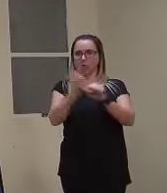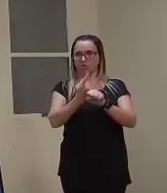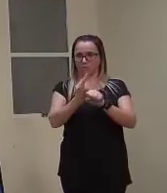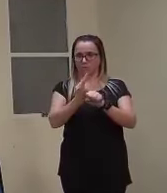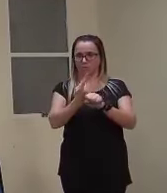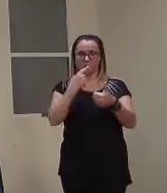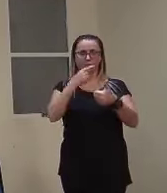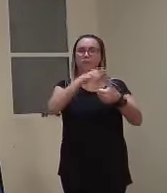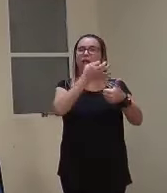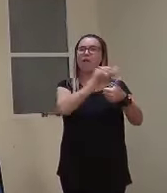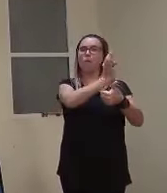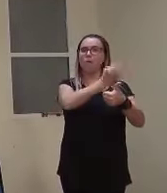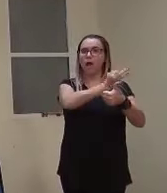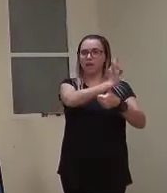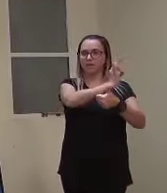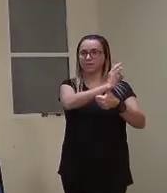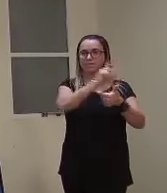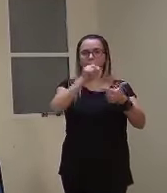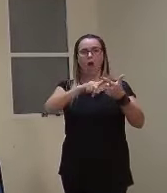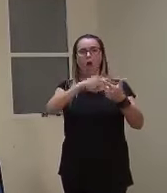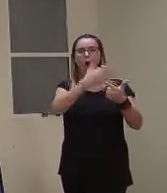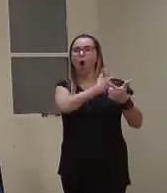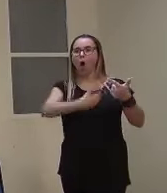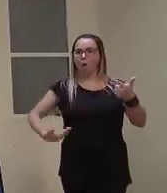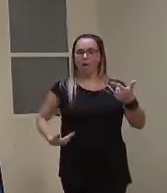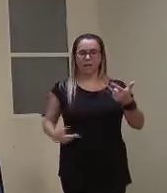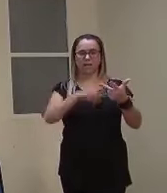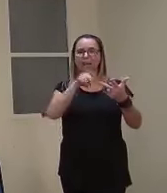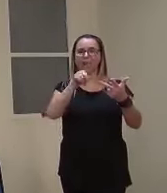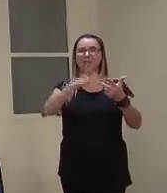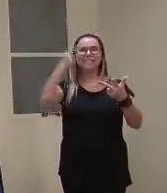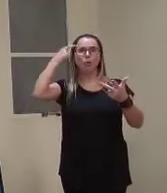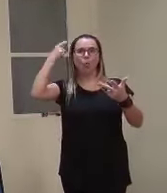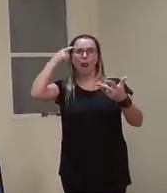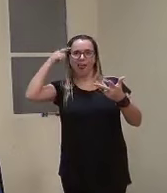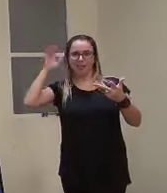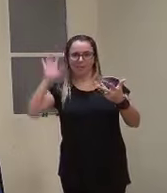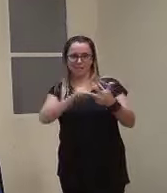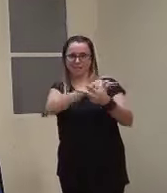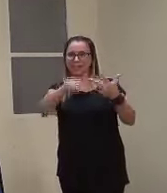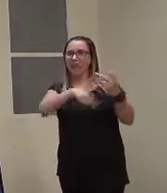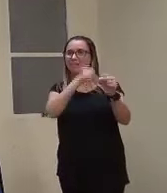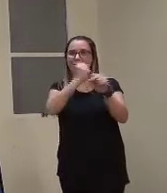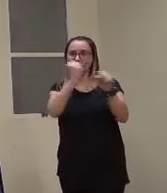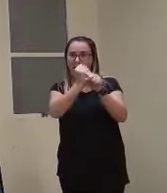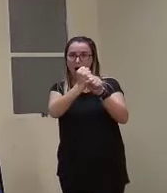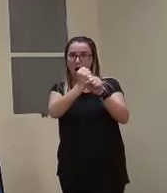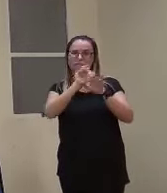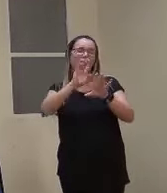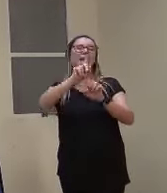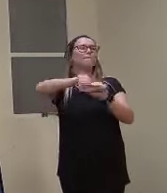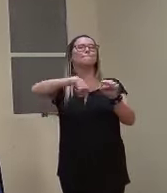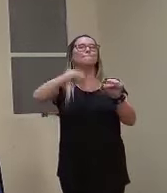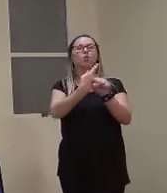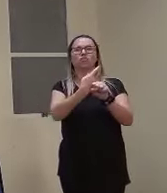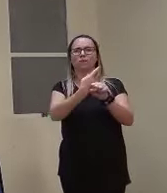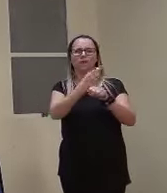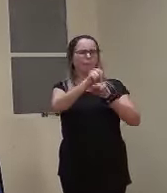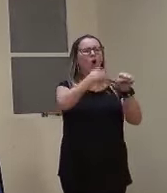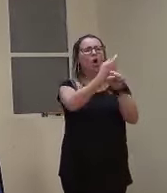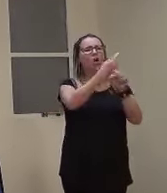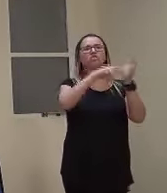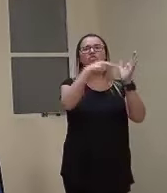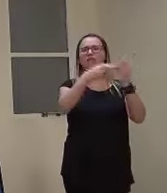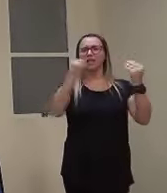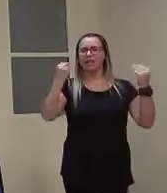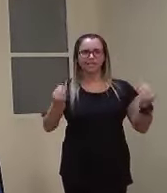educar gobernar y psicoanalizar quiere decir que son imposibles